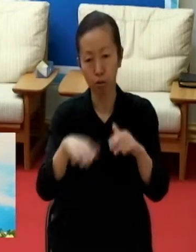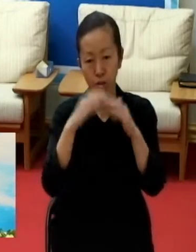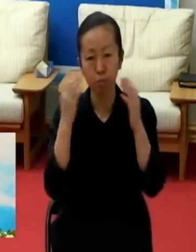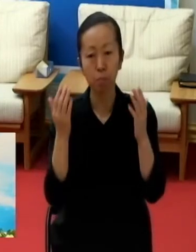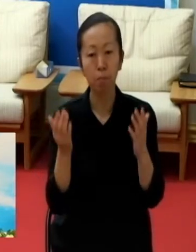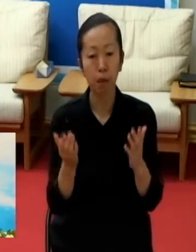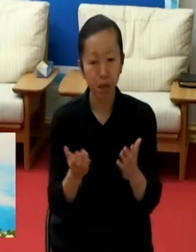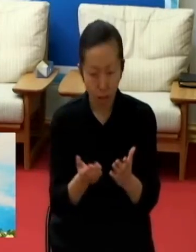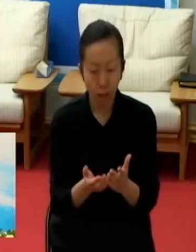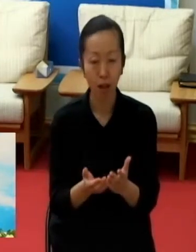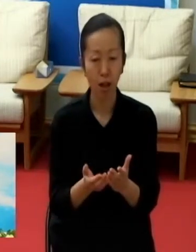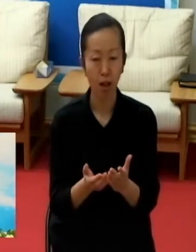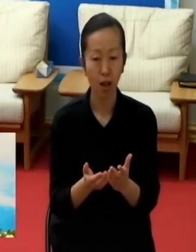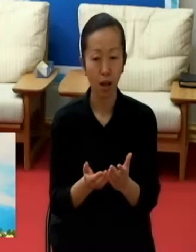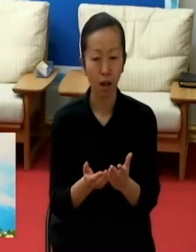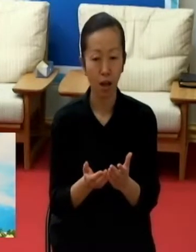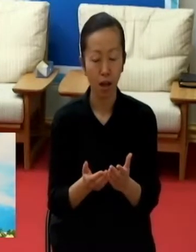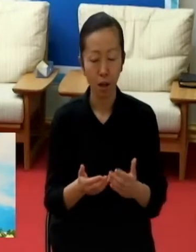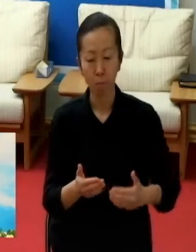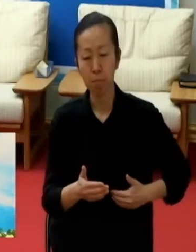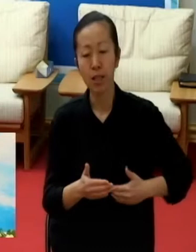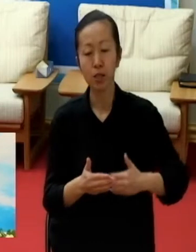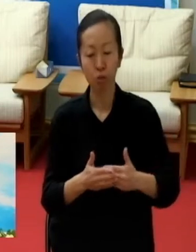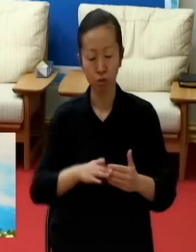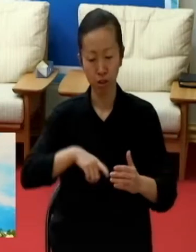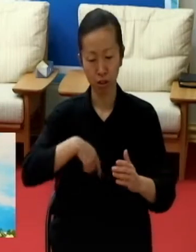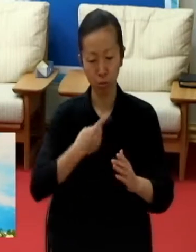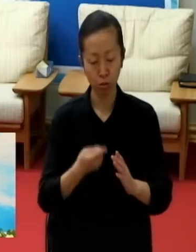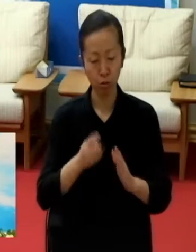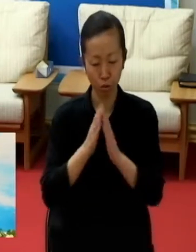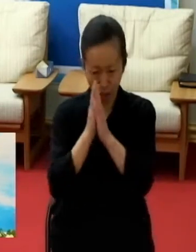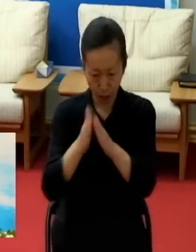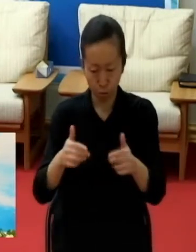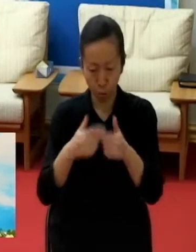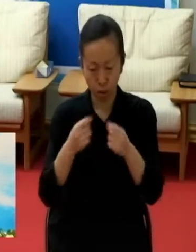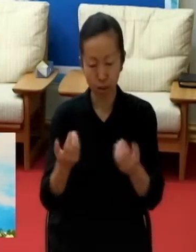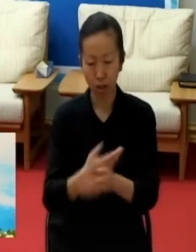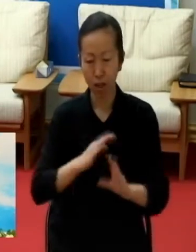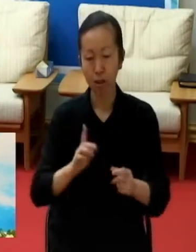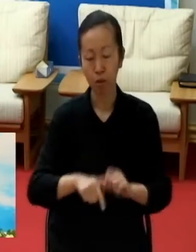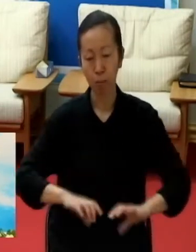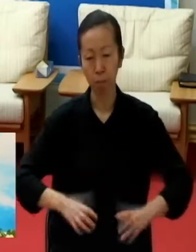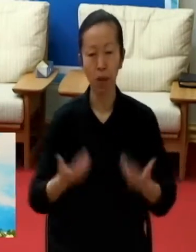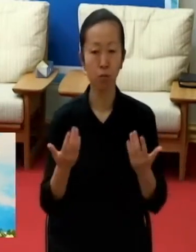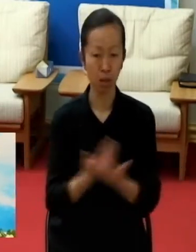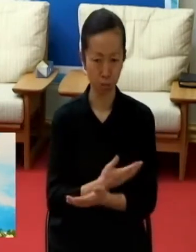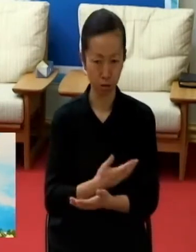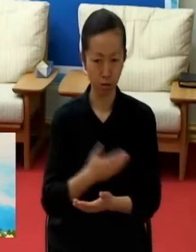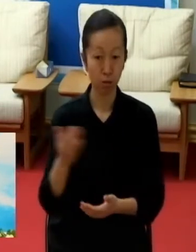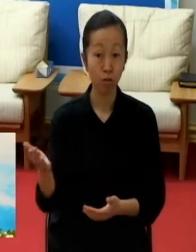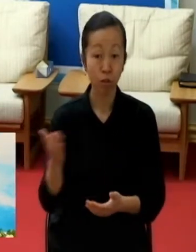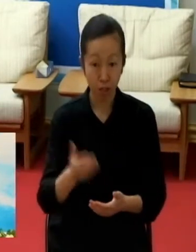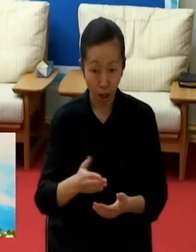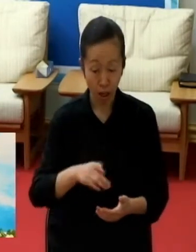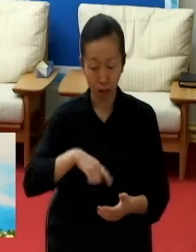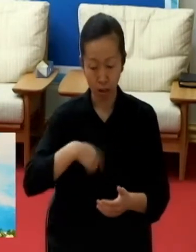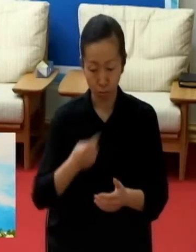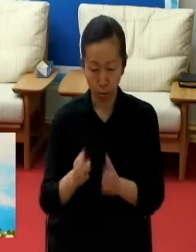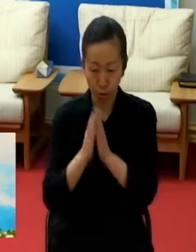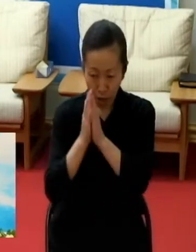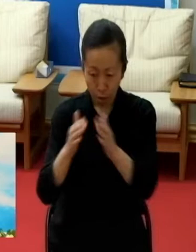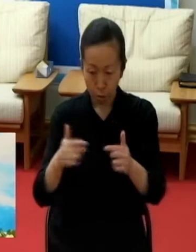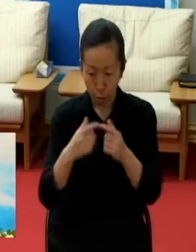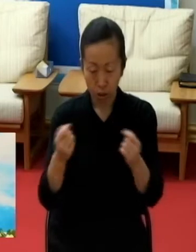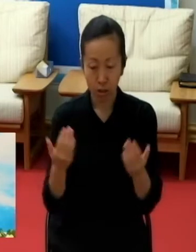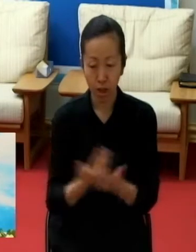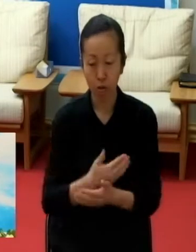それが充達できないと純粋になります。 그 TV에 나오는 아프리카 밀립 지역에 나오는 거